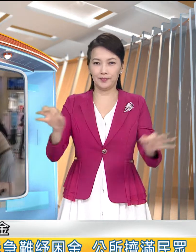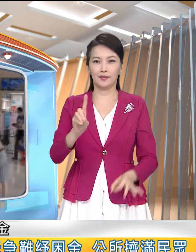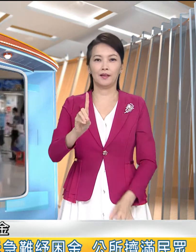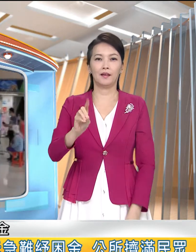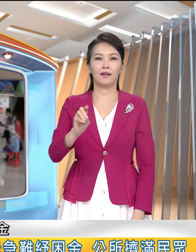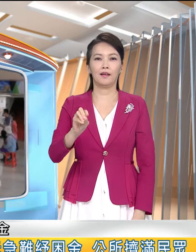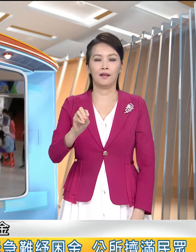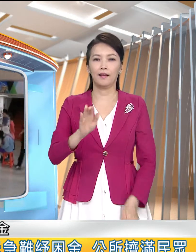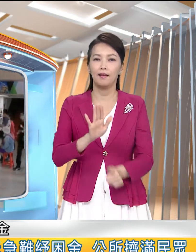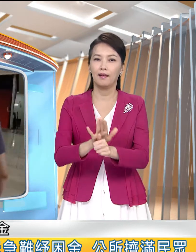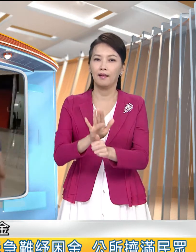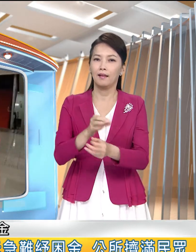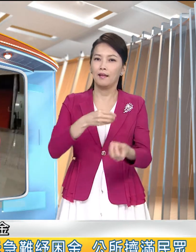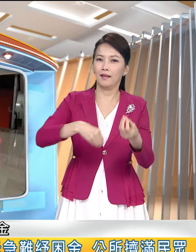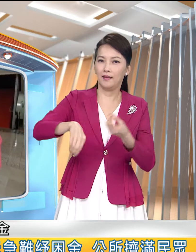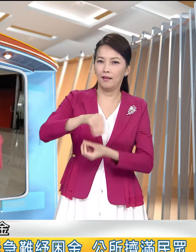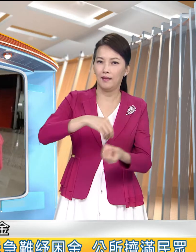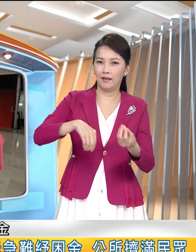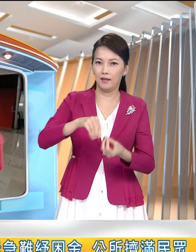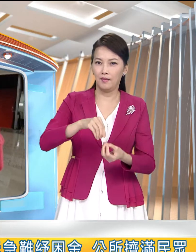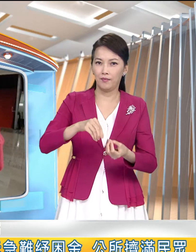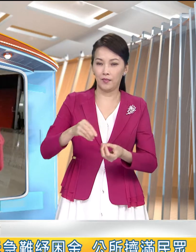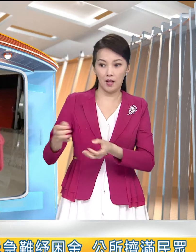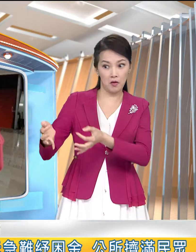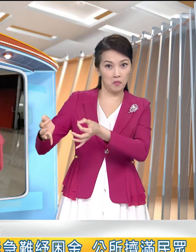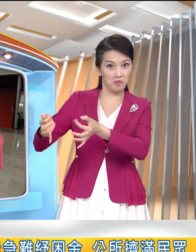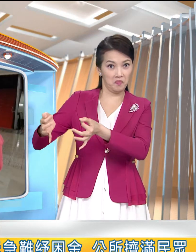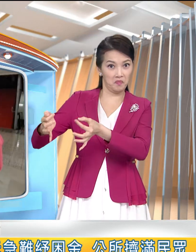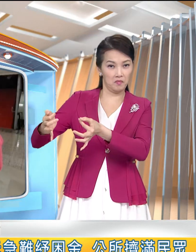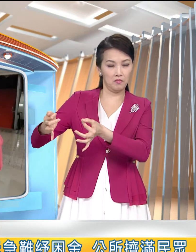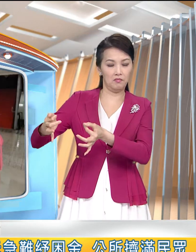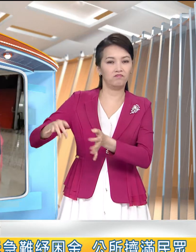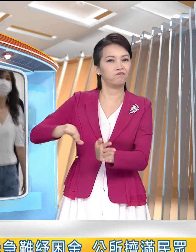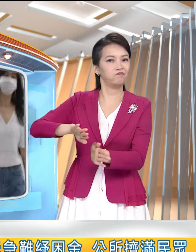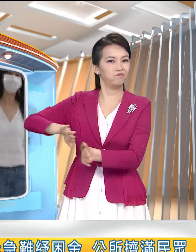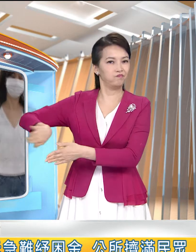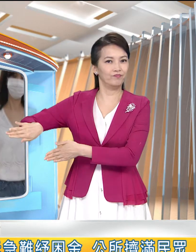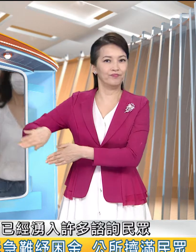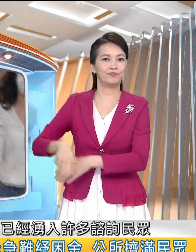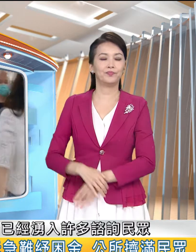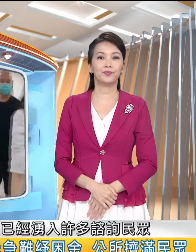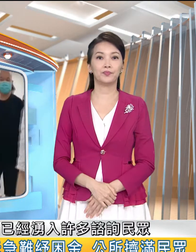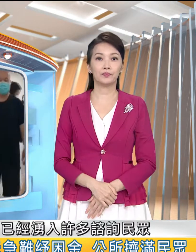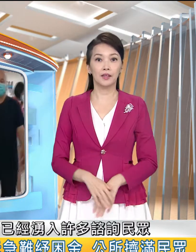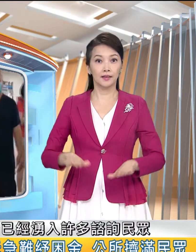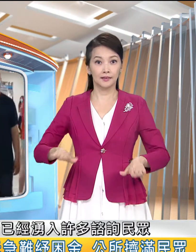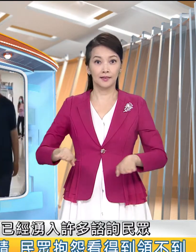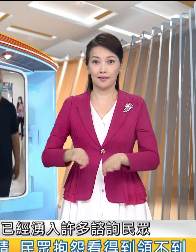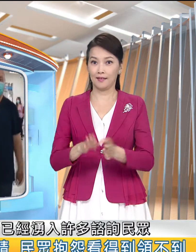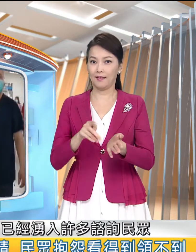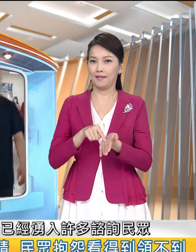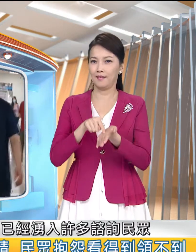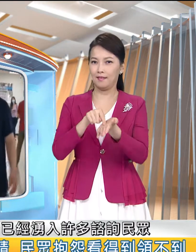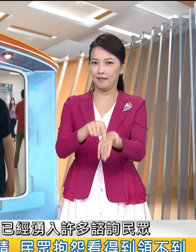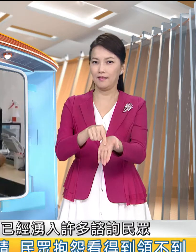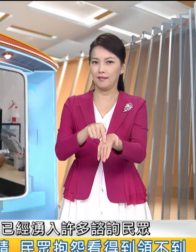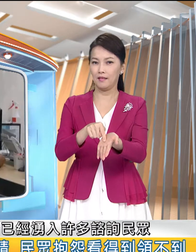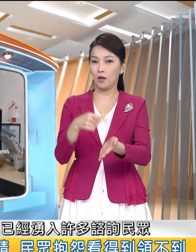放10,000元的纾困金，从今天开放申请。但是昨天各区公